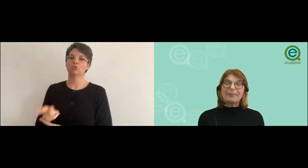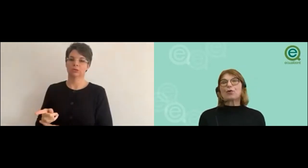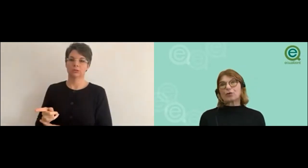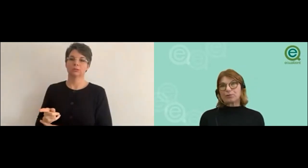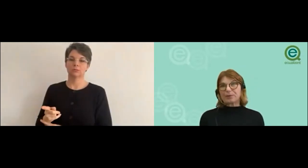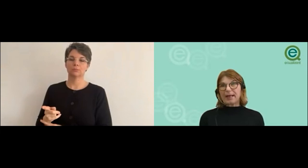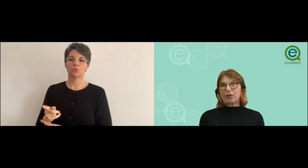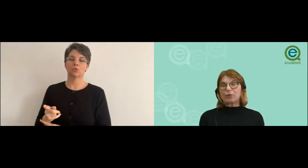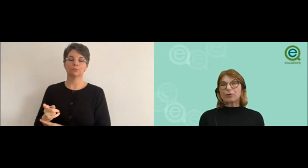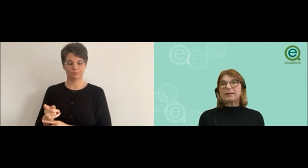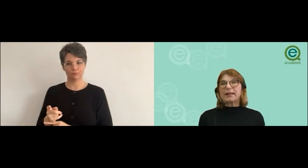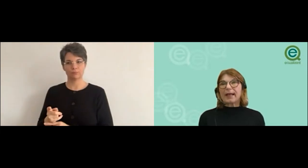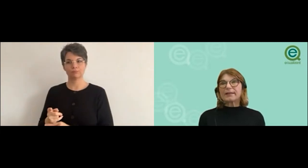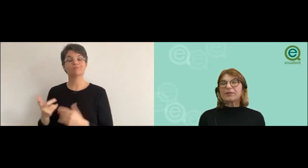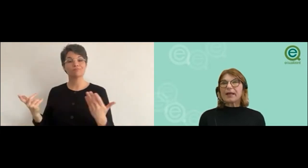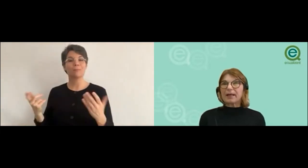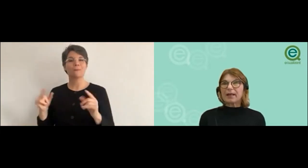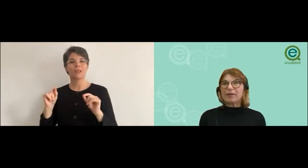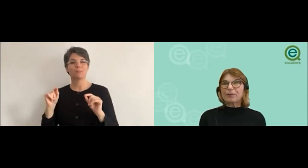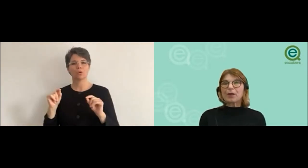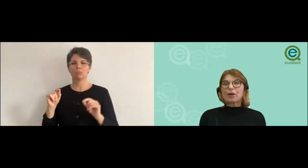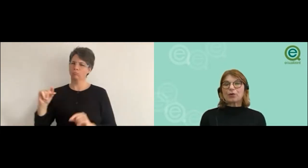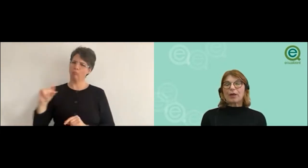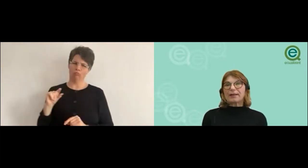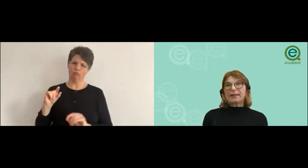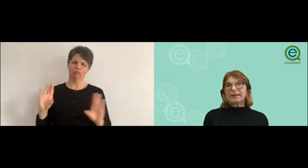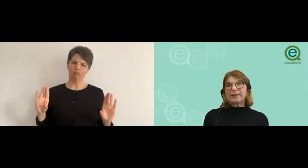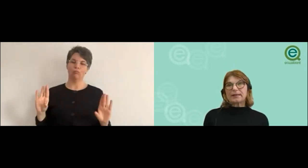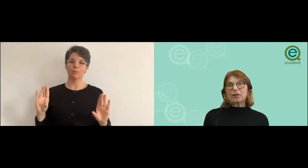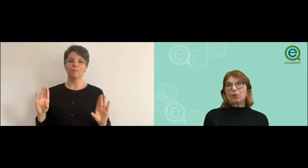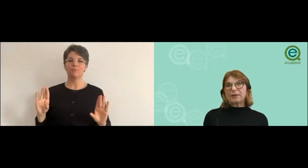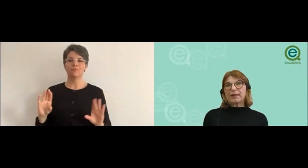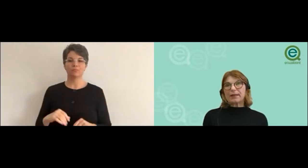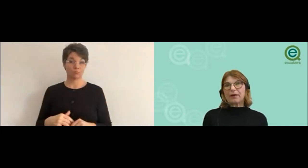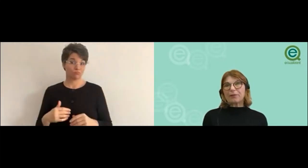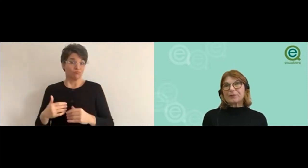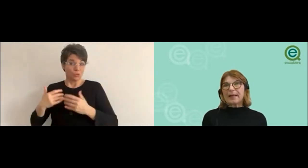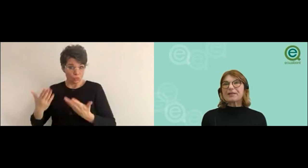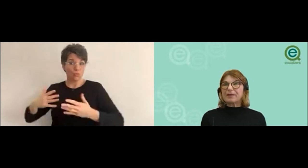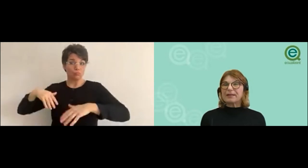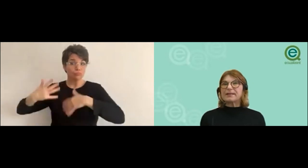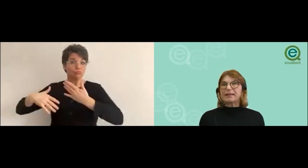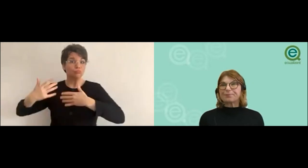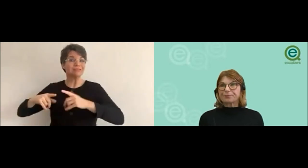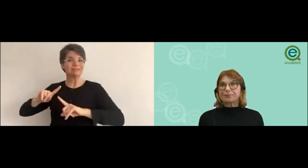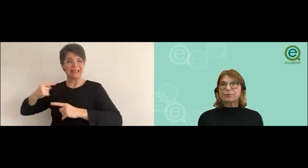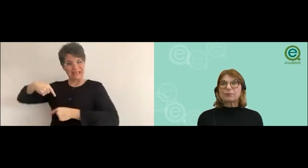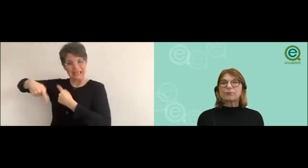mit einer Selbstkostenbeteiligung, die relativ gering ist, so dass sich diese Kurse selbst